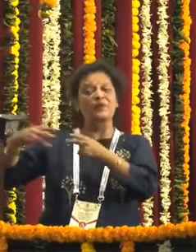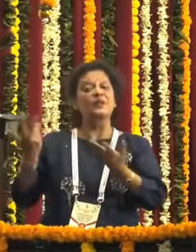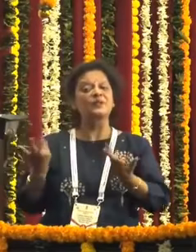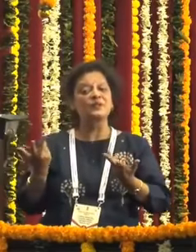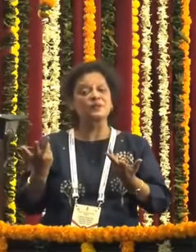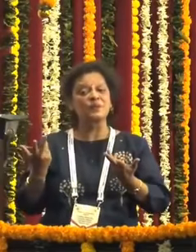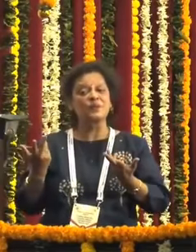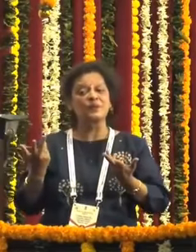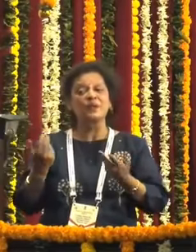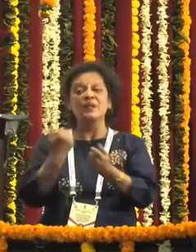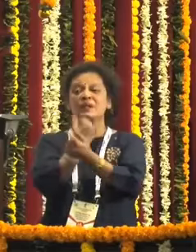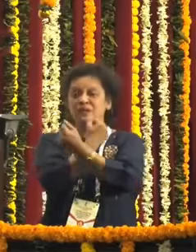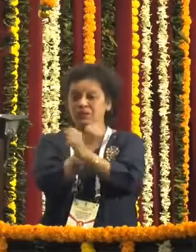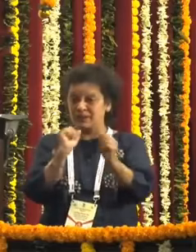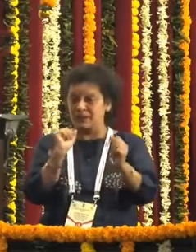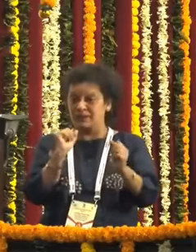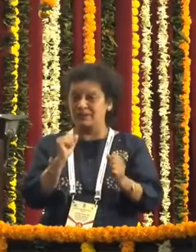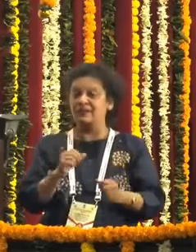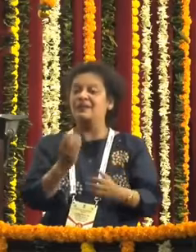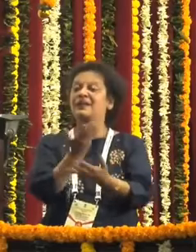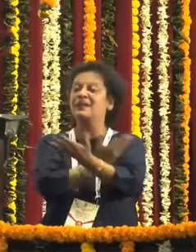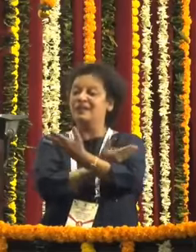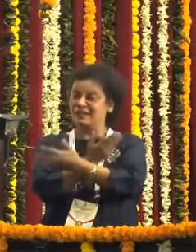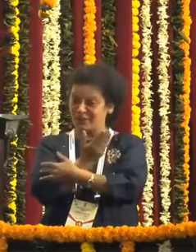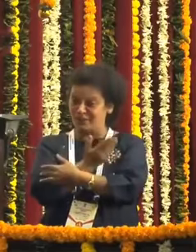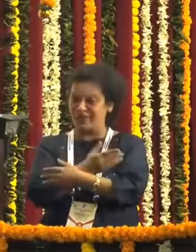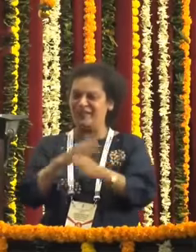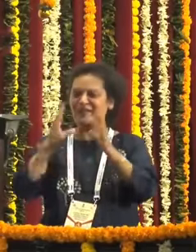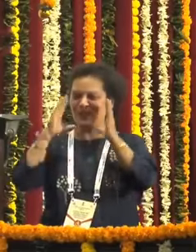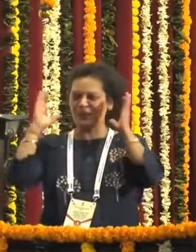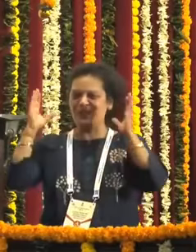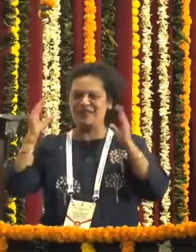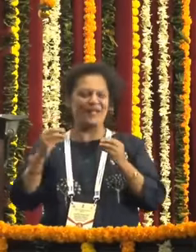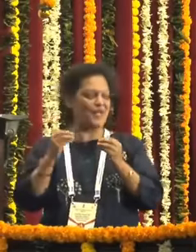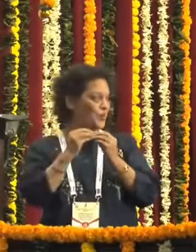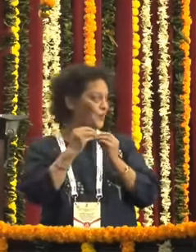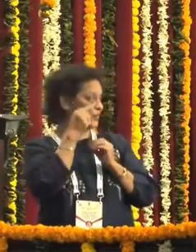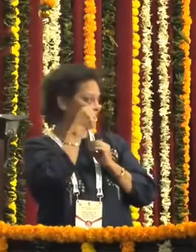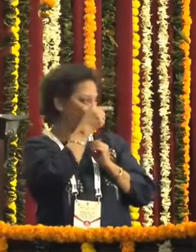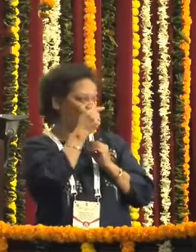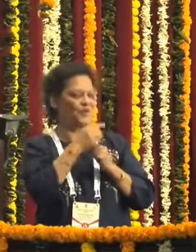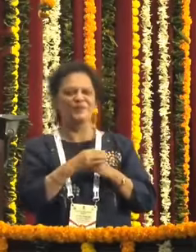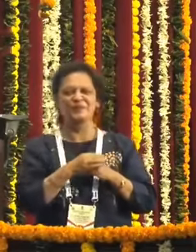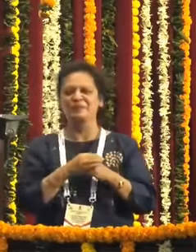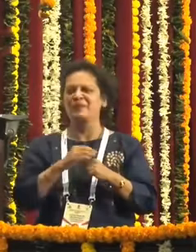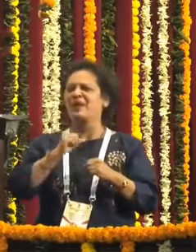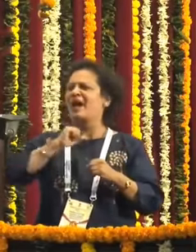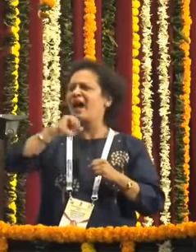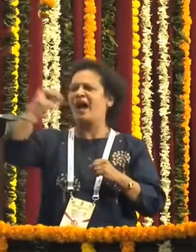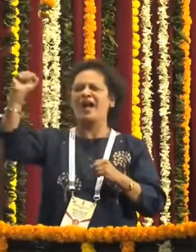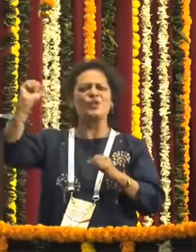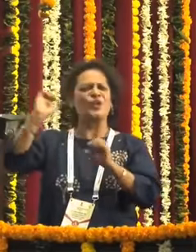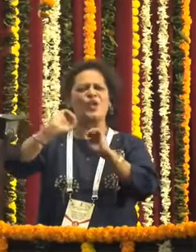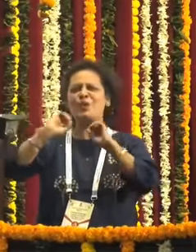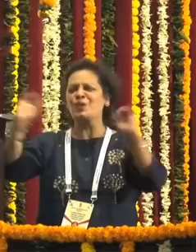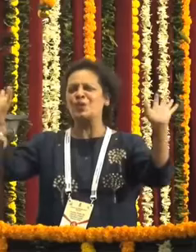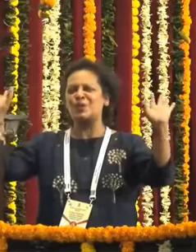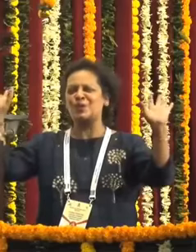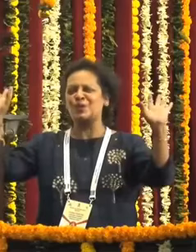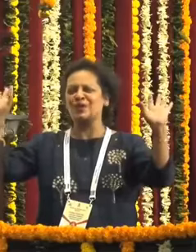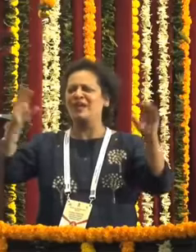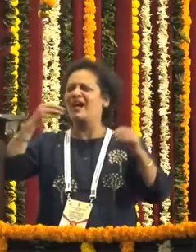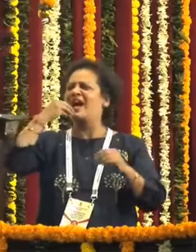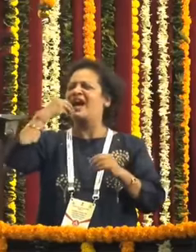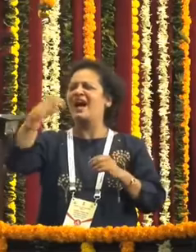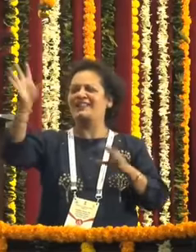की स्वतंत्र दिव्यांग मंत्रालय मिळवण्यासाठी बच्चू भाऊ तुम्हाला आंदोलन करावं लागलं नाही, हा देखील